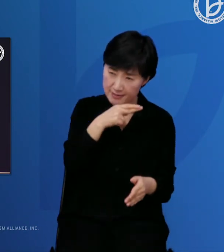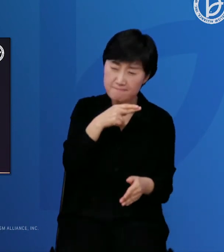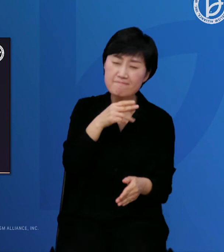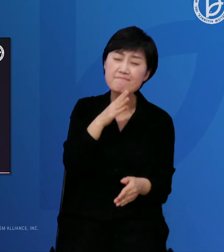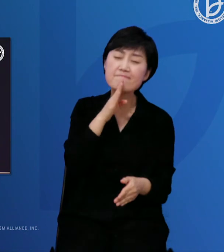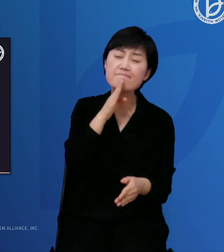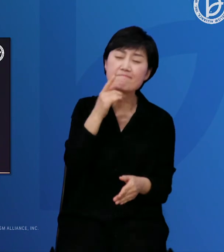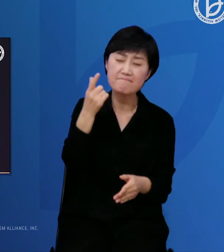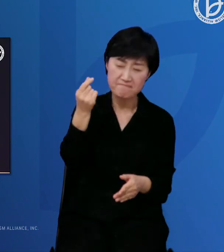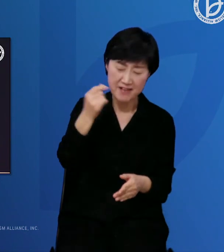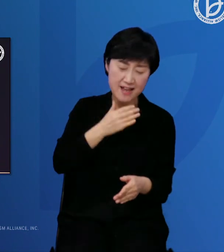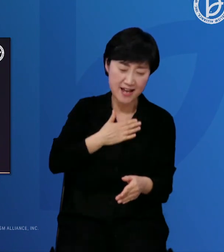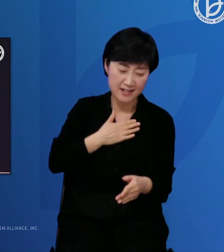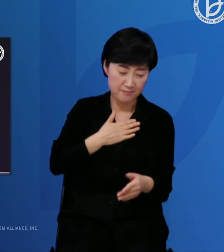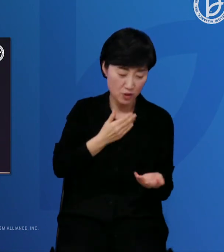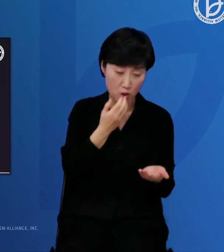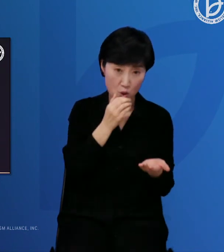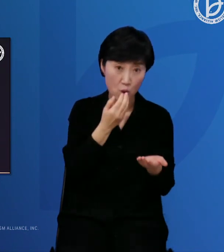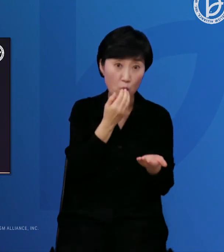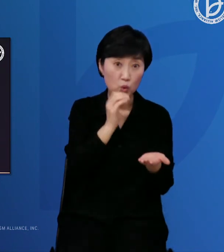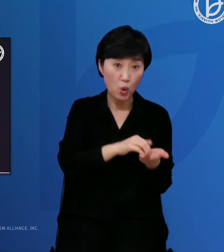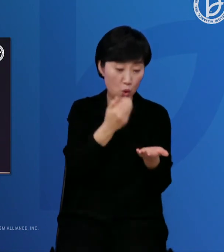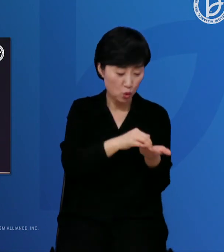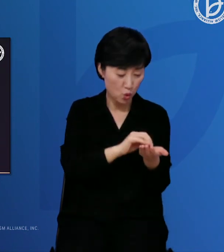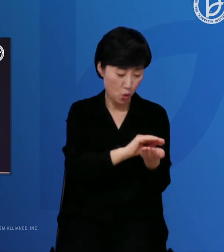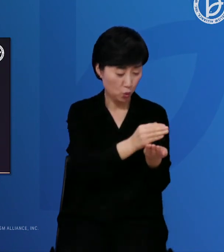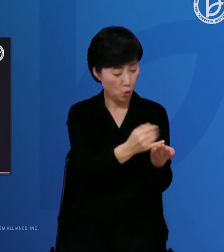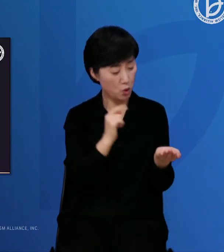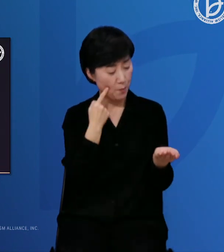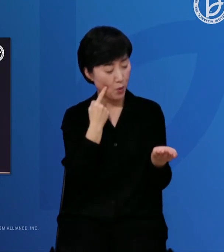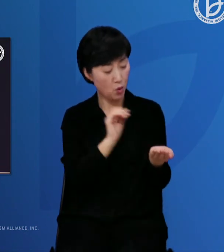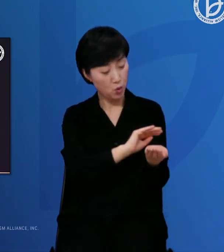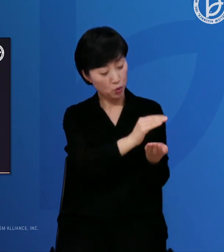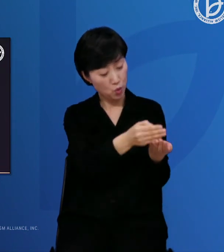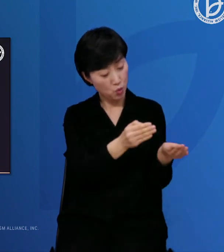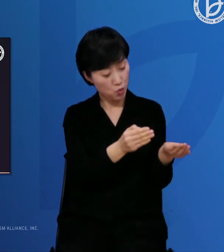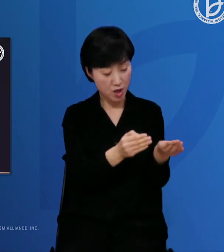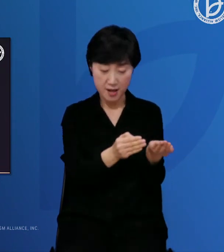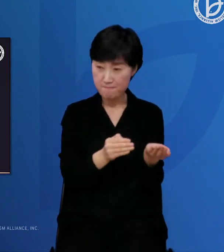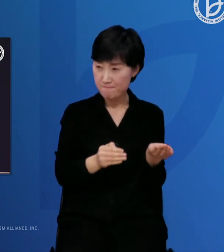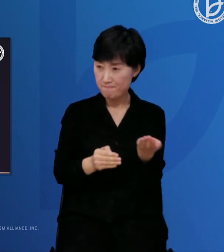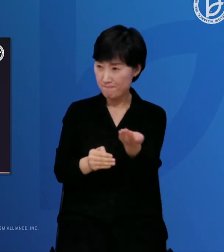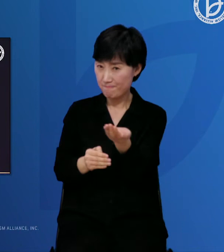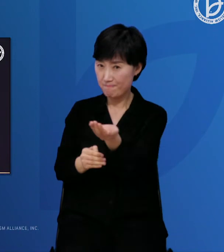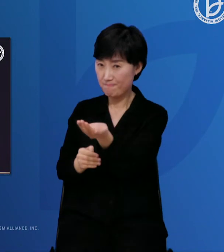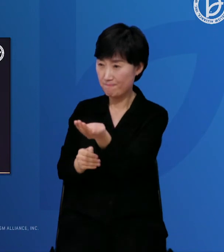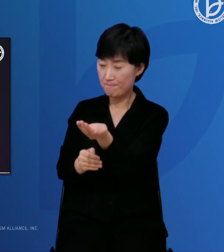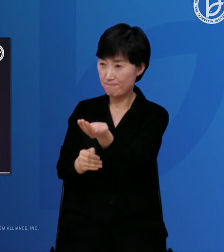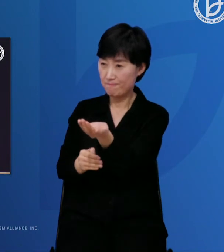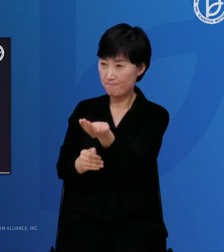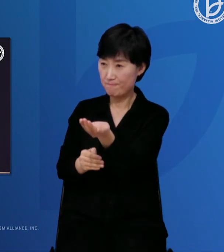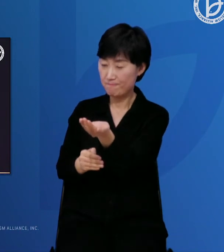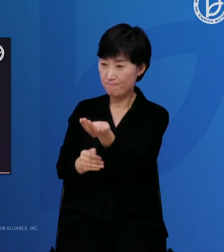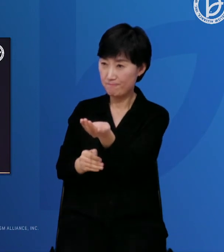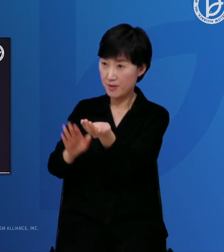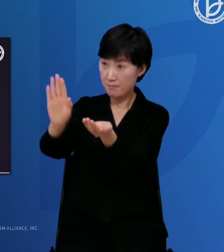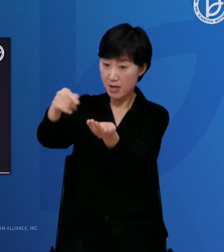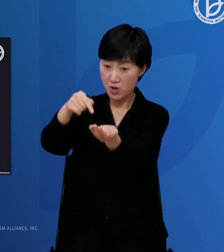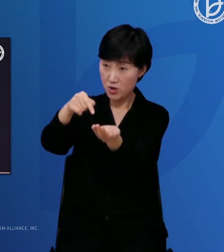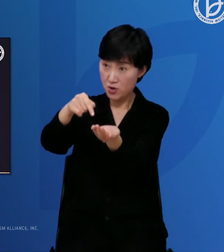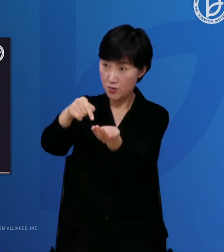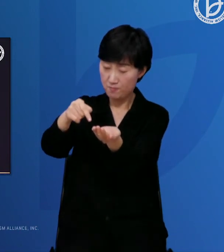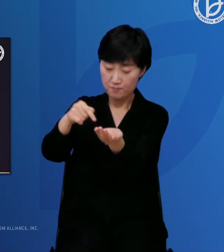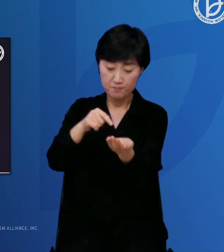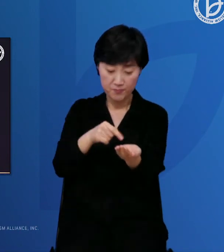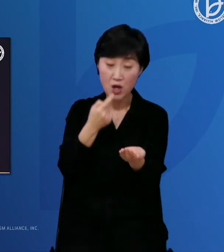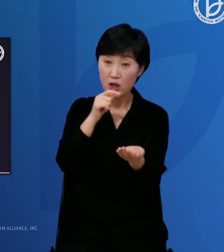이런 걸 딱 들고 와요. And we see that Satan knew full well that Jesus had been fasting 40 days and 40 nights, and he brought something before him. 떡 모양으로 생긴